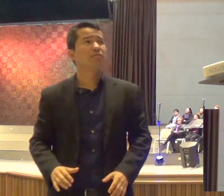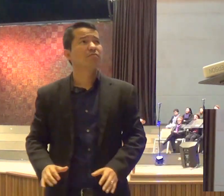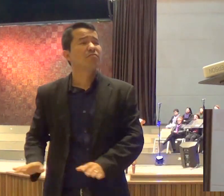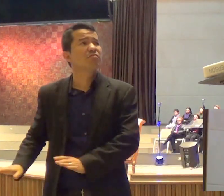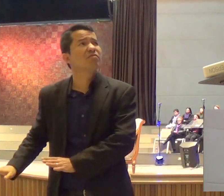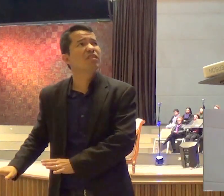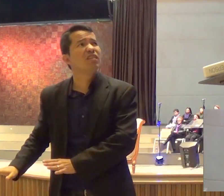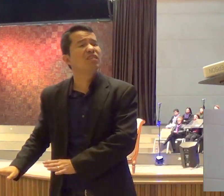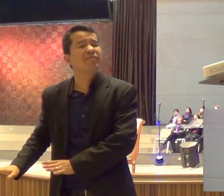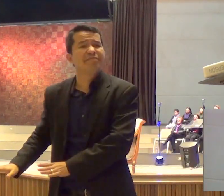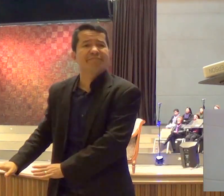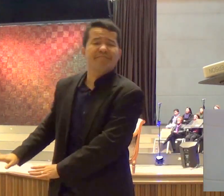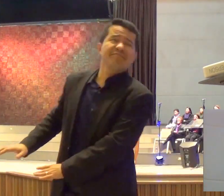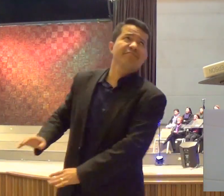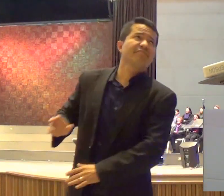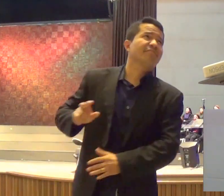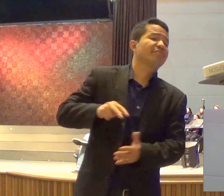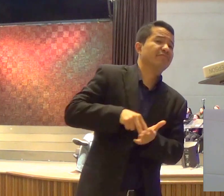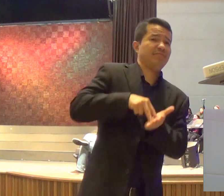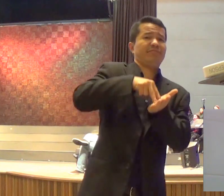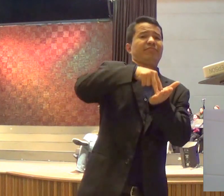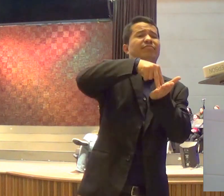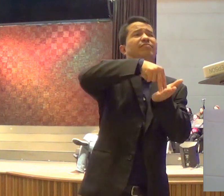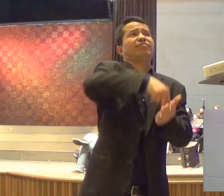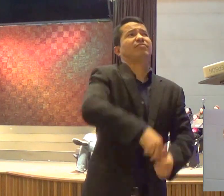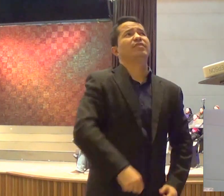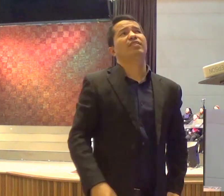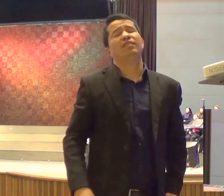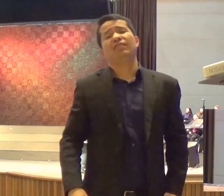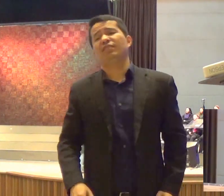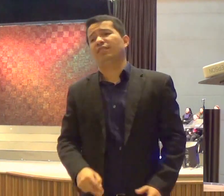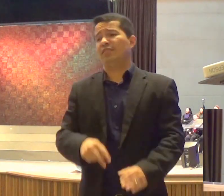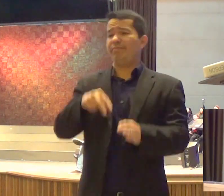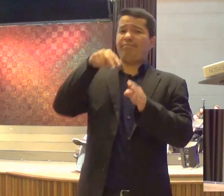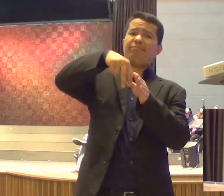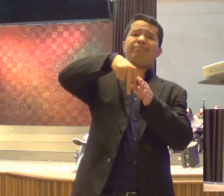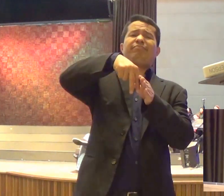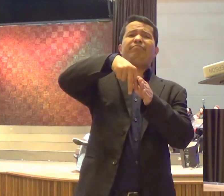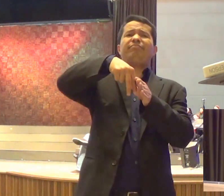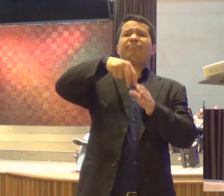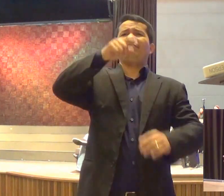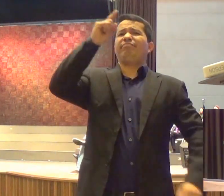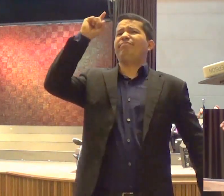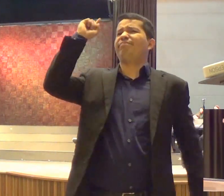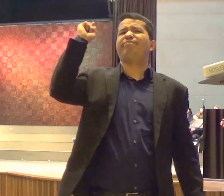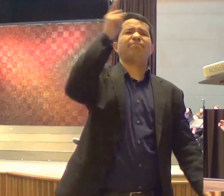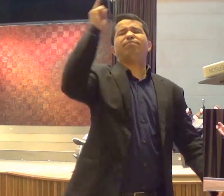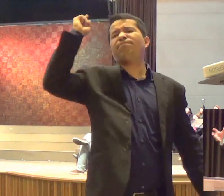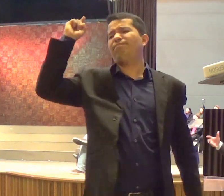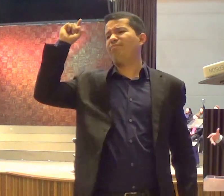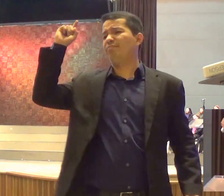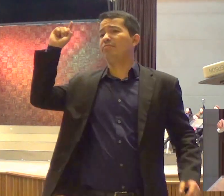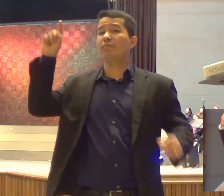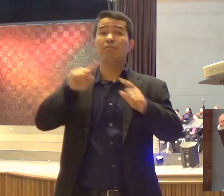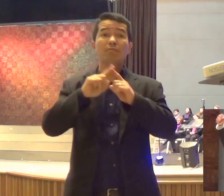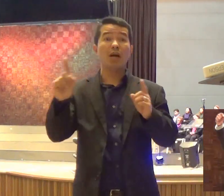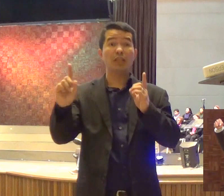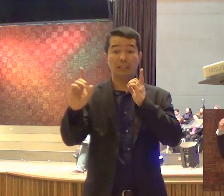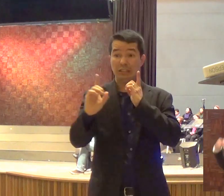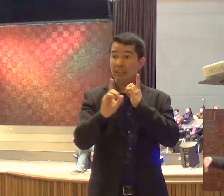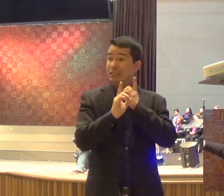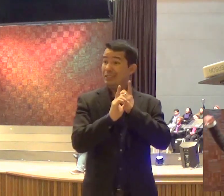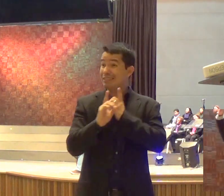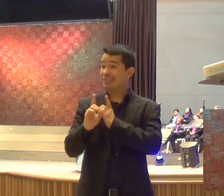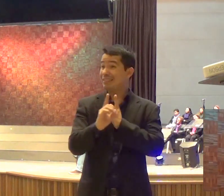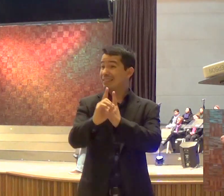angústia deles era tão grande a dor era tão intensa que o sentimento que invadir a mente